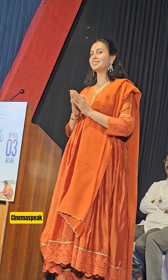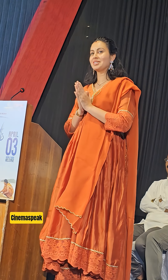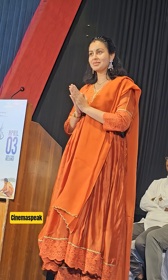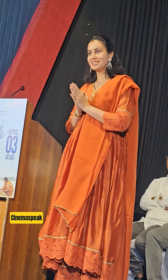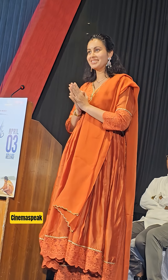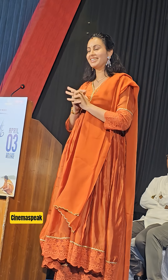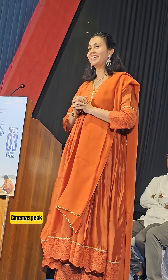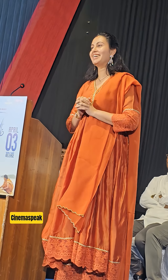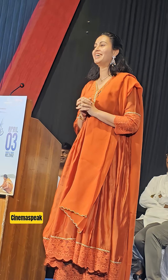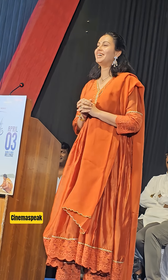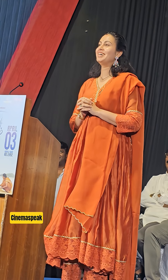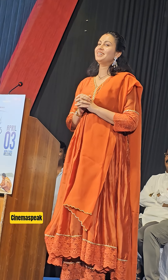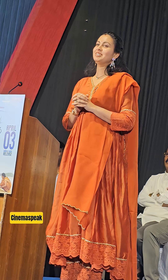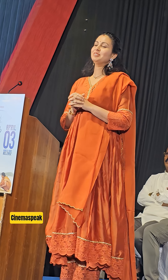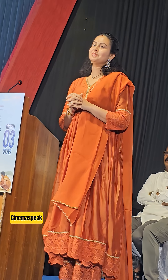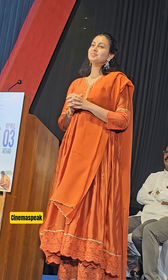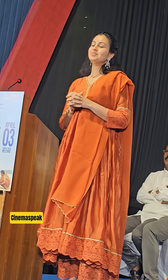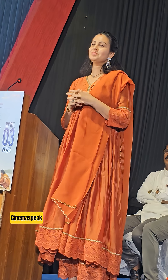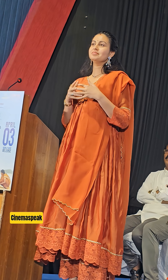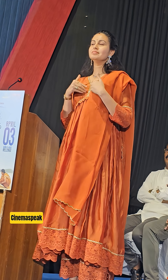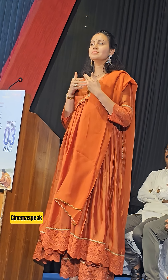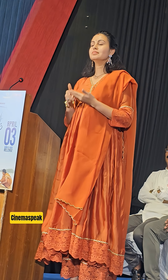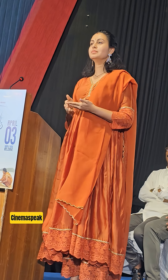வணக்கம், எல்லோருக்கும் வணக்கம்.